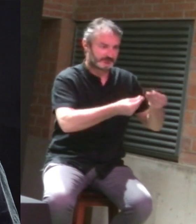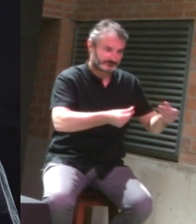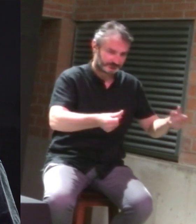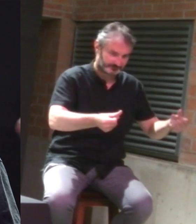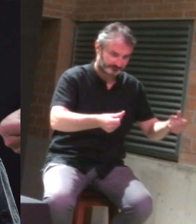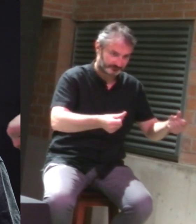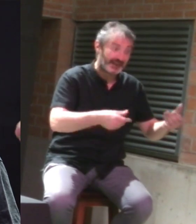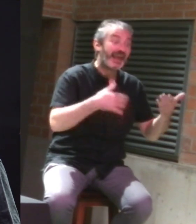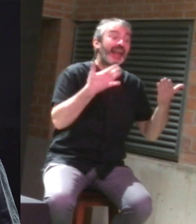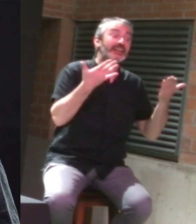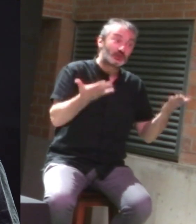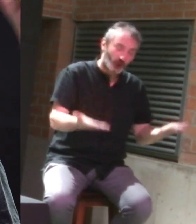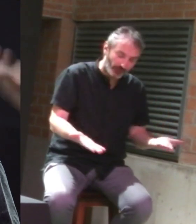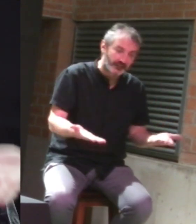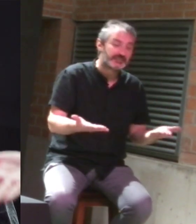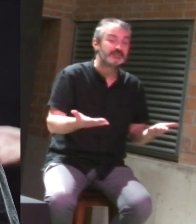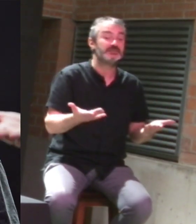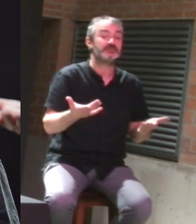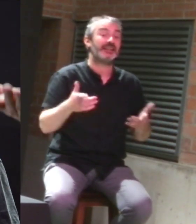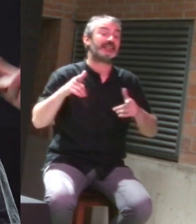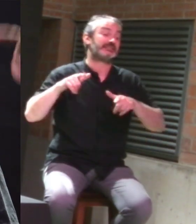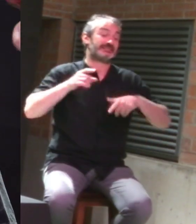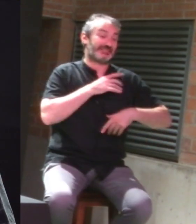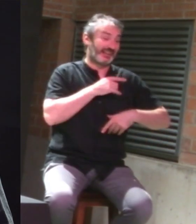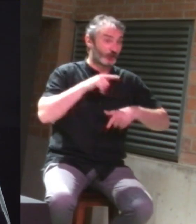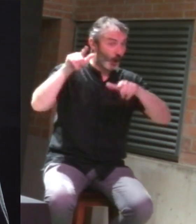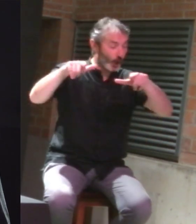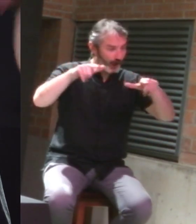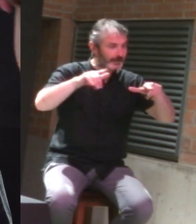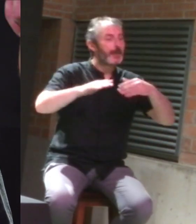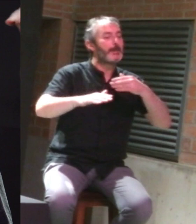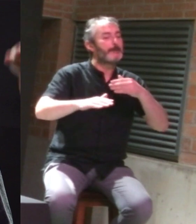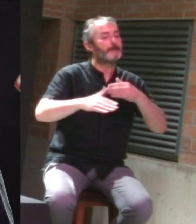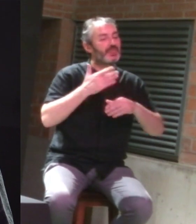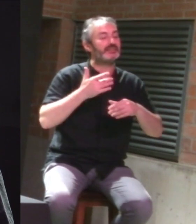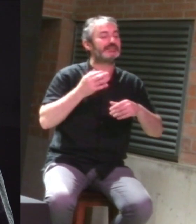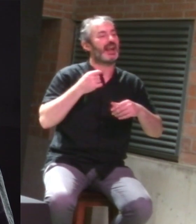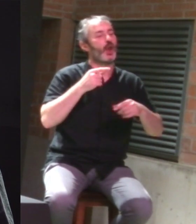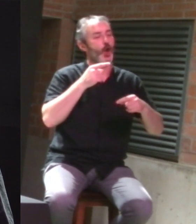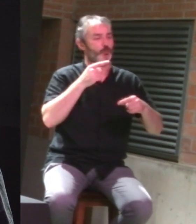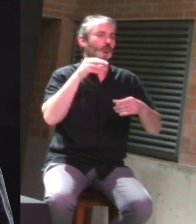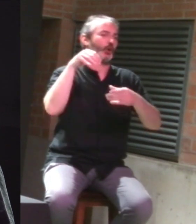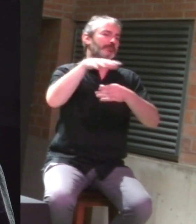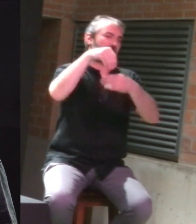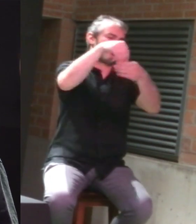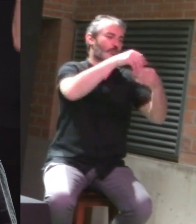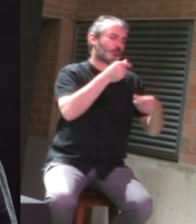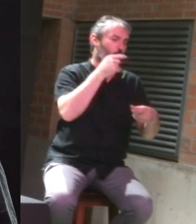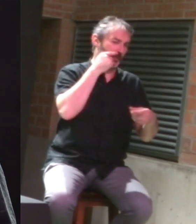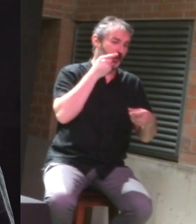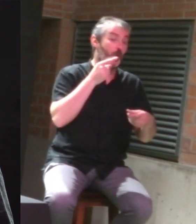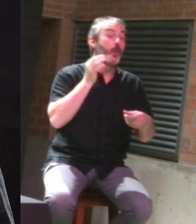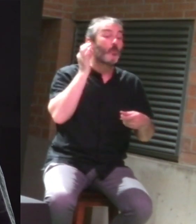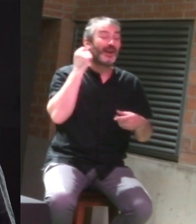Por tanto, los locales de las sociedades obreras y de los sindicatos eran también espacios masculinizados, donde las mujeres